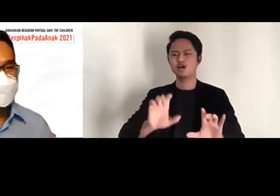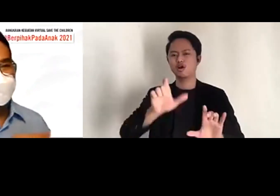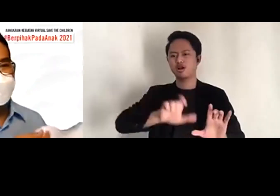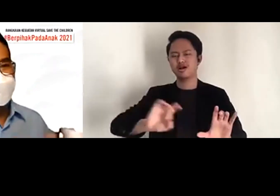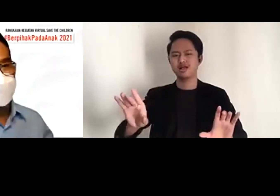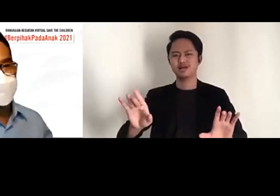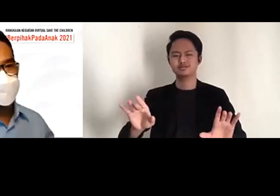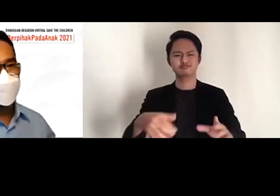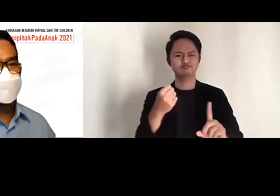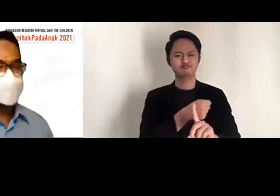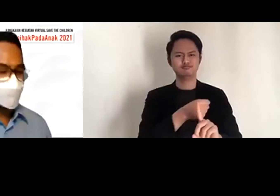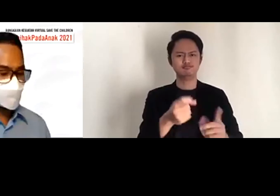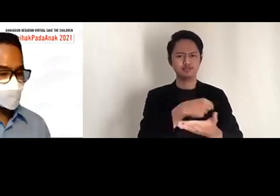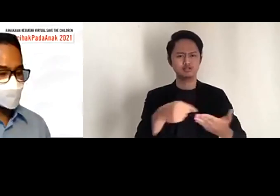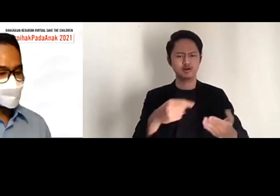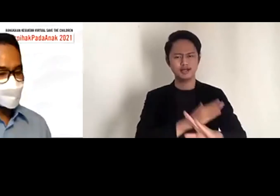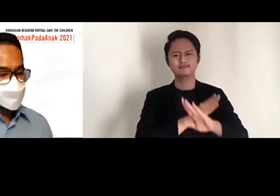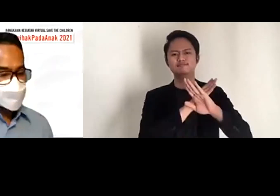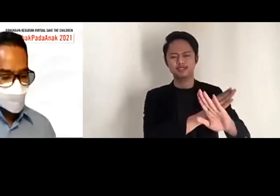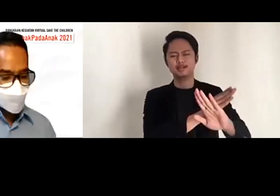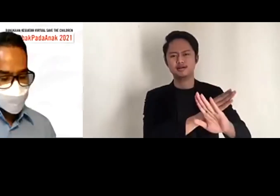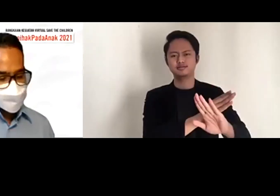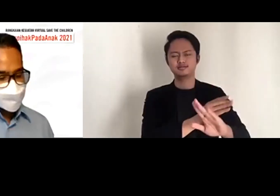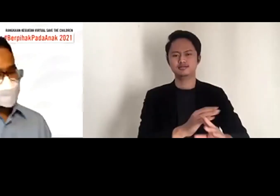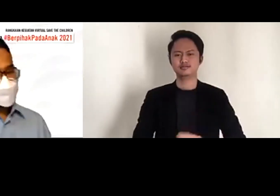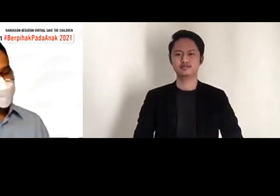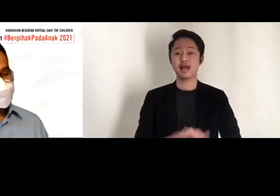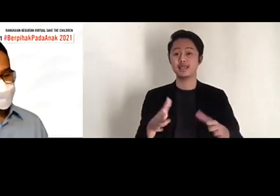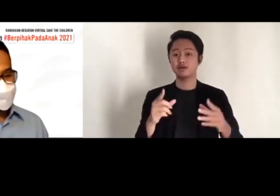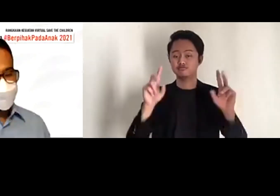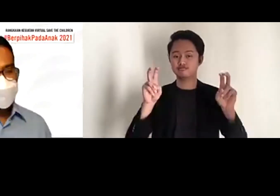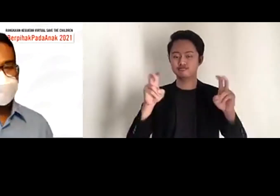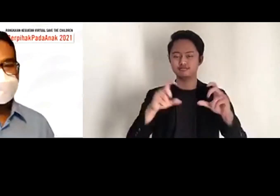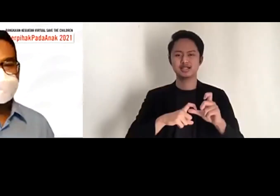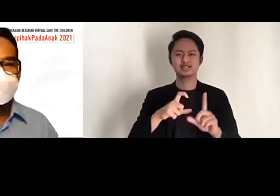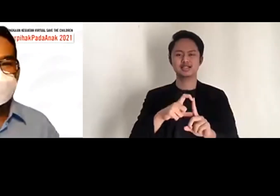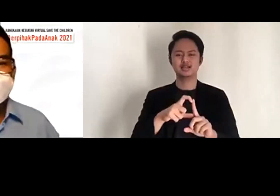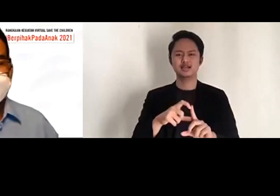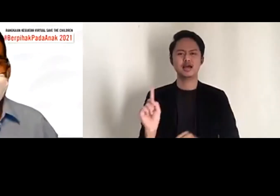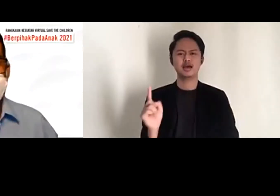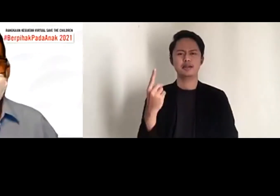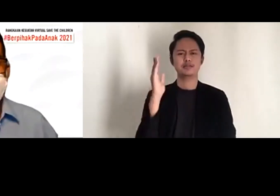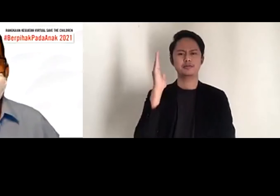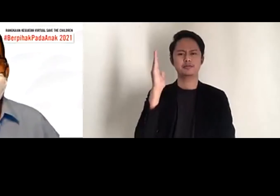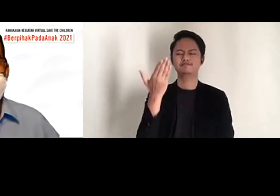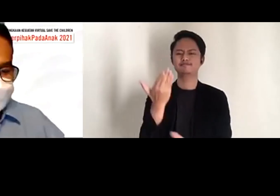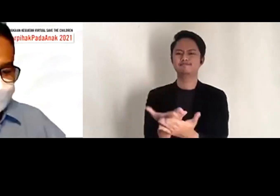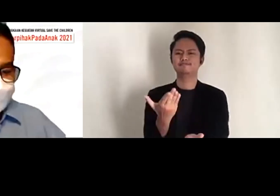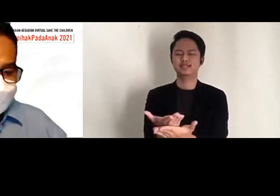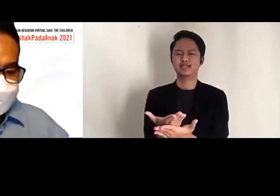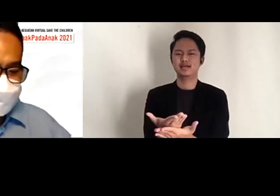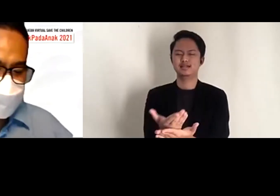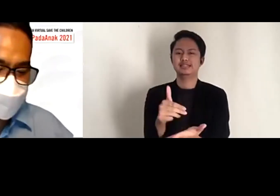di satuan pendidikan di sekolah dasar atau di SD. Yang pertama, saya mohon kesediaan